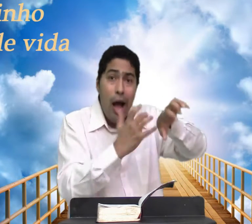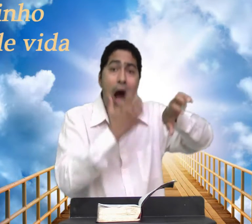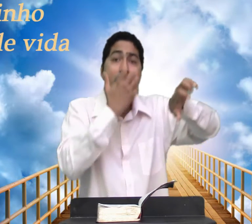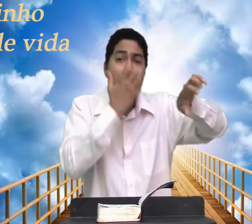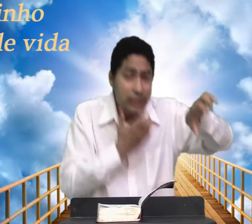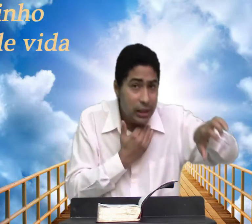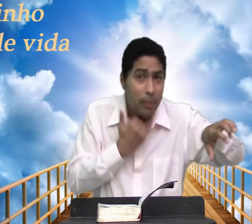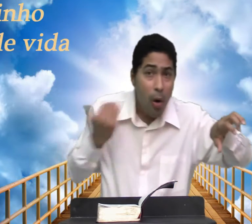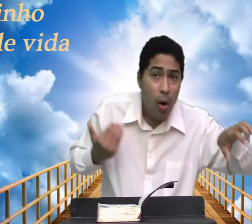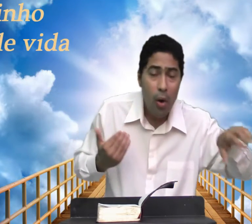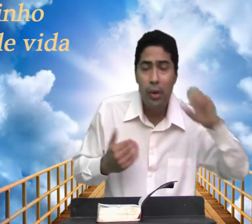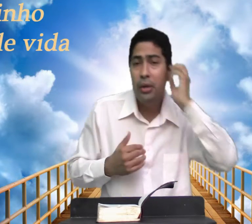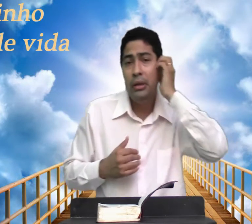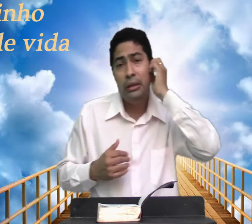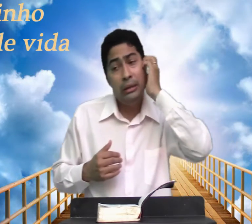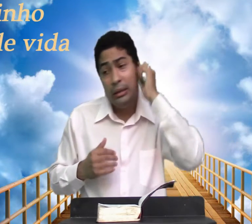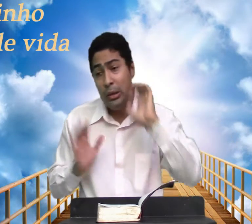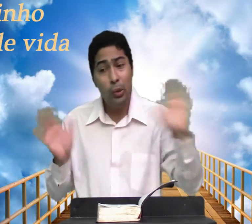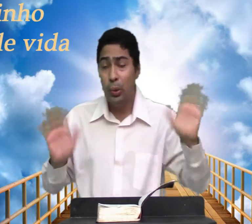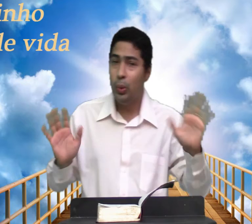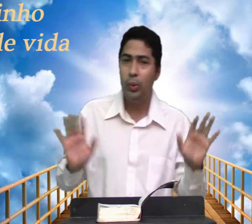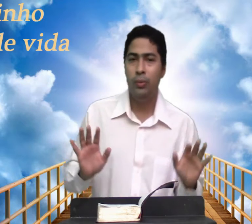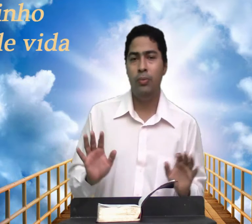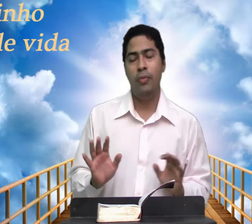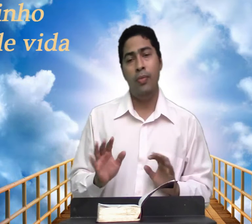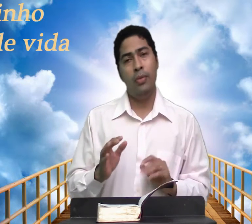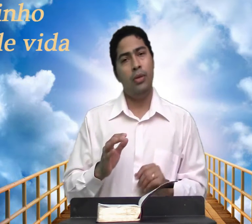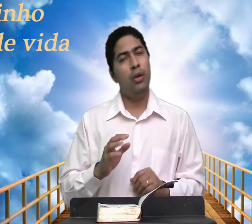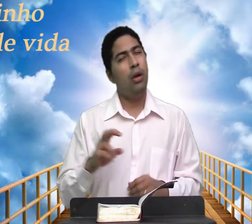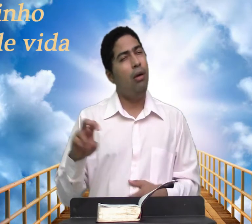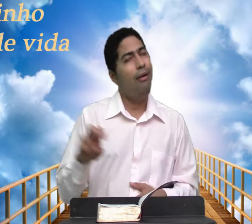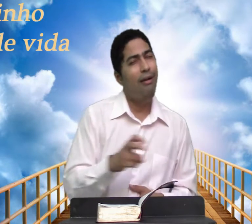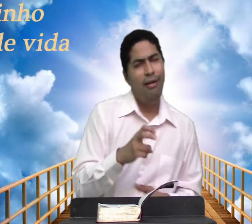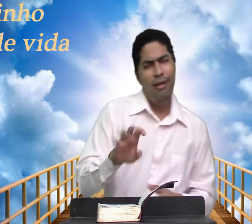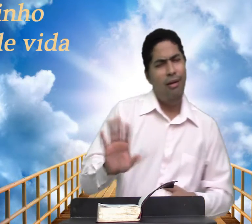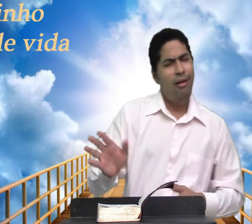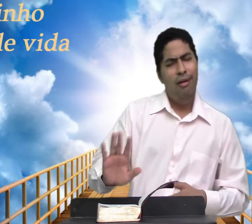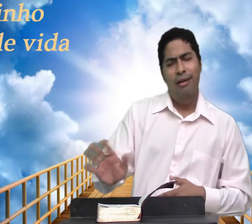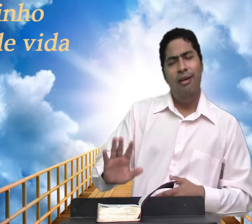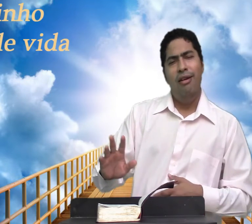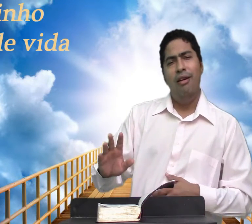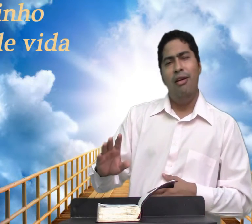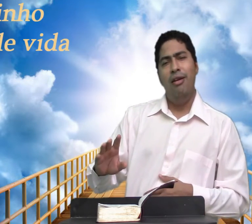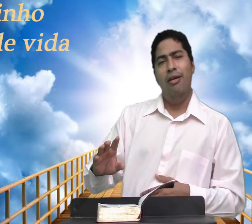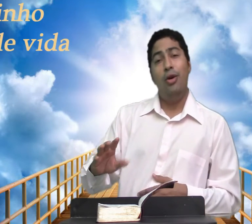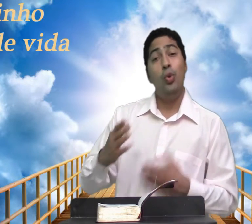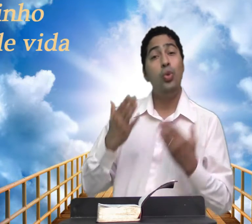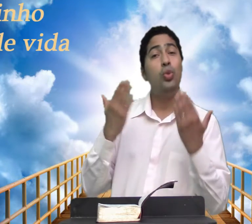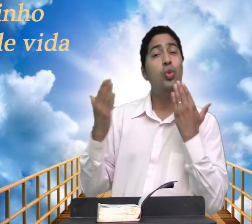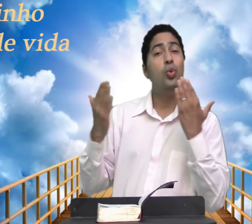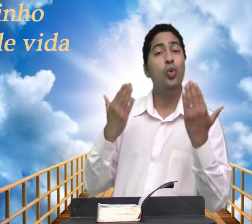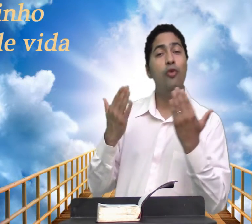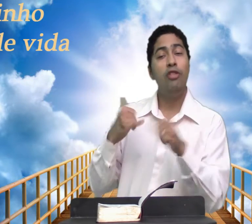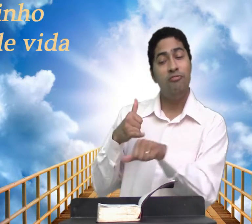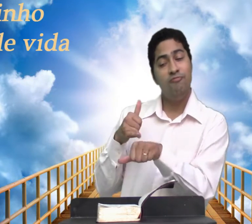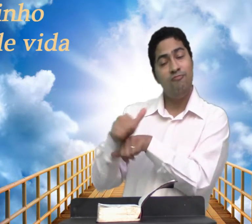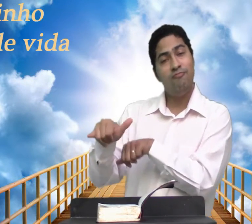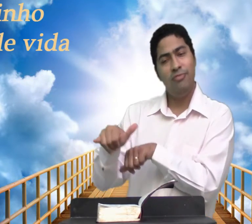vou morrer. Rapaz, e a serpente diz, não é assim. Ela começa a enganar a Eva. Você